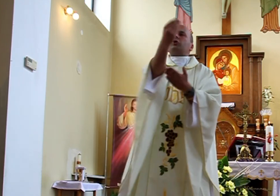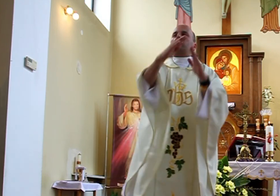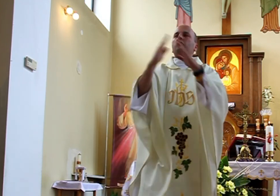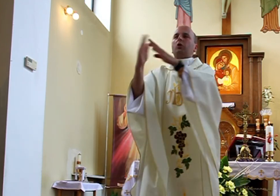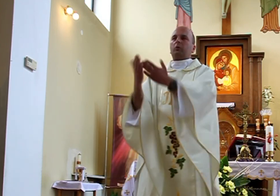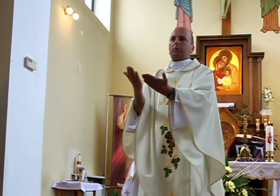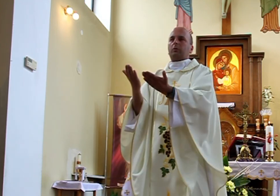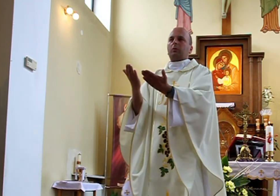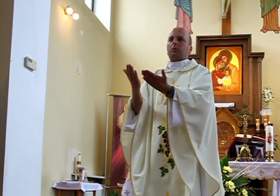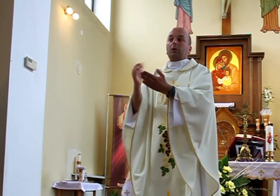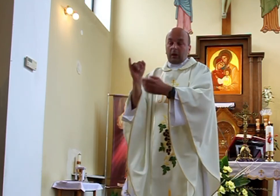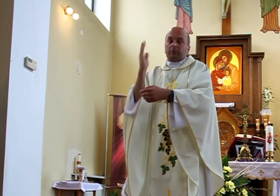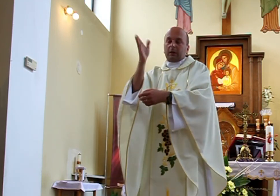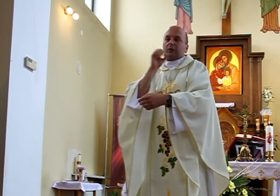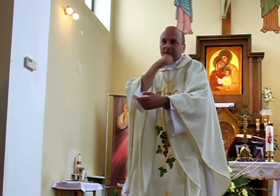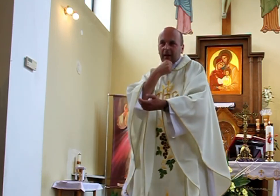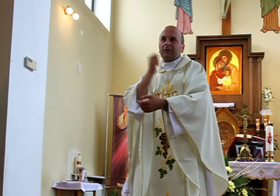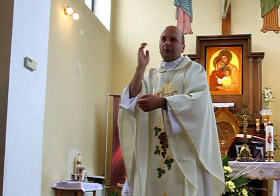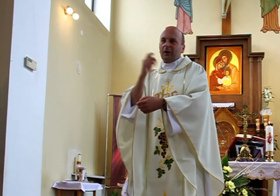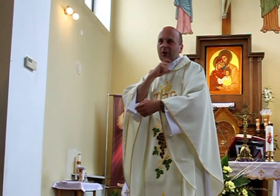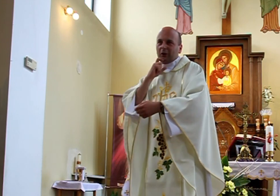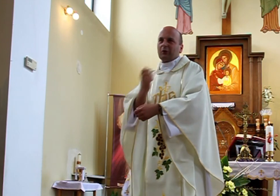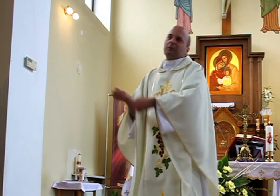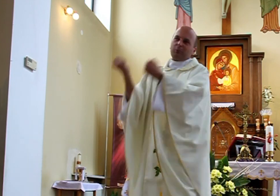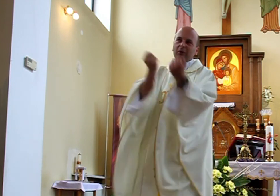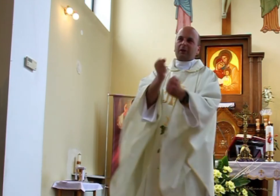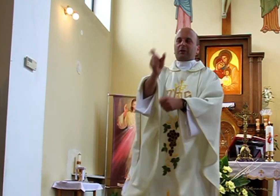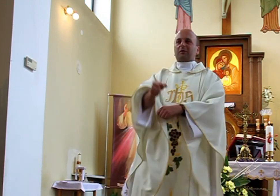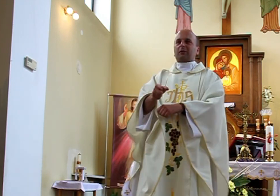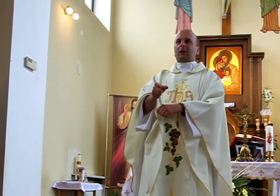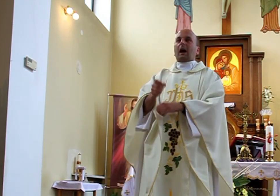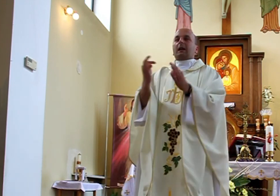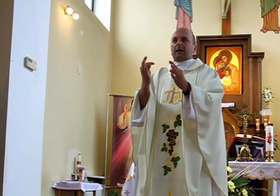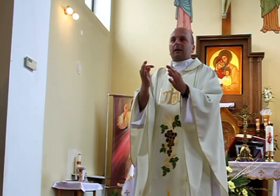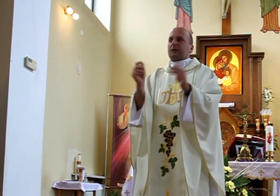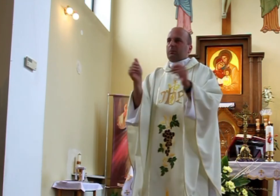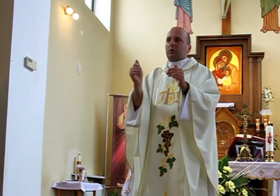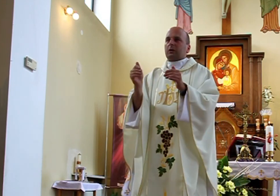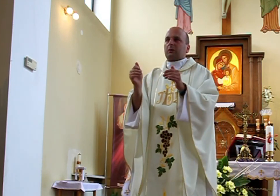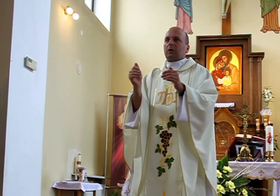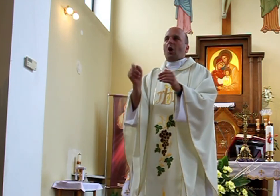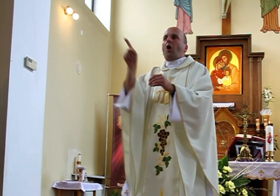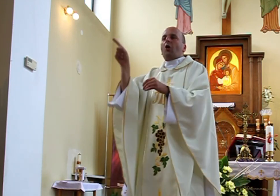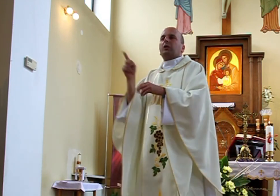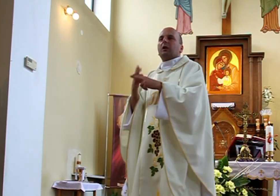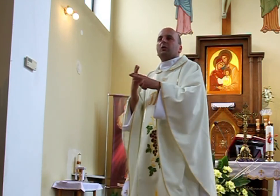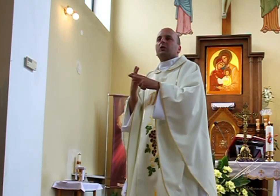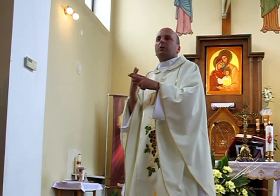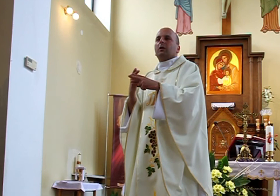do domów. Jak będziesz stary, to ksiądz przyniesie ci. Ale teraz możesz. Oni, te